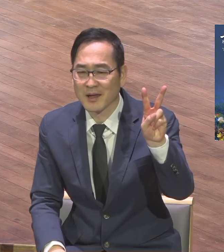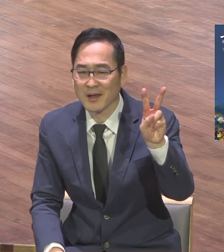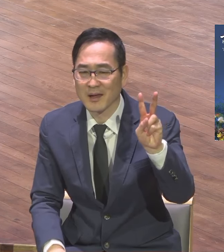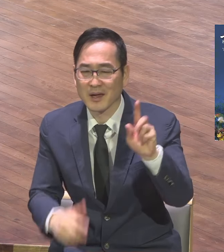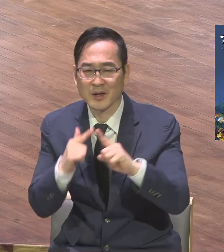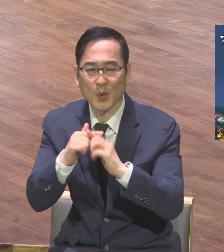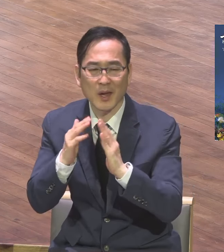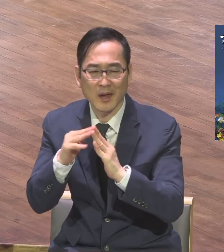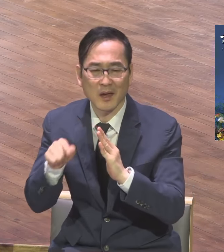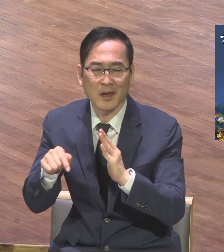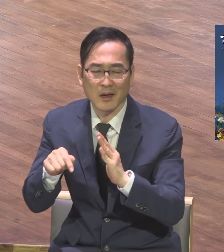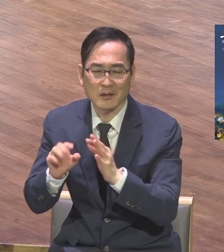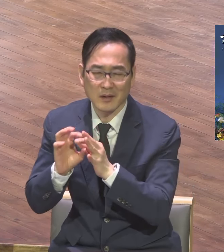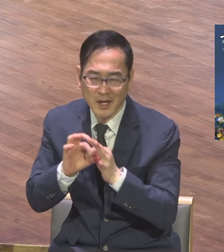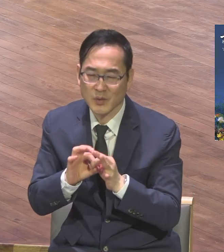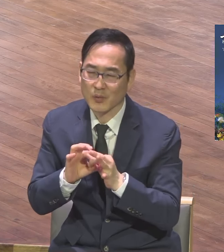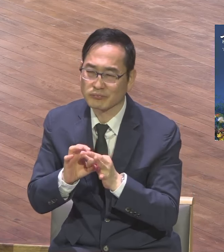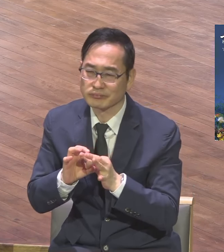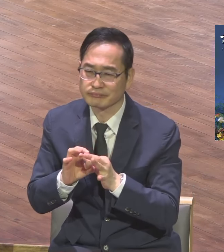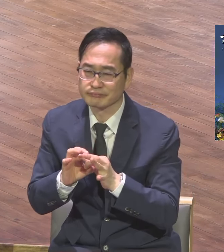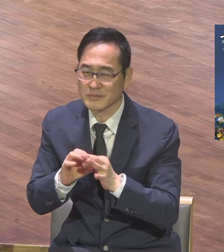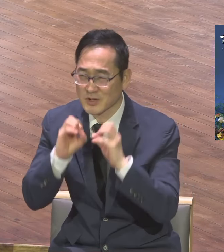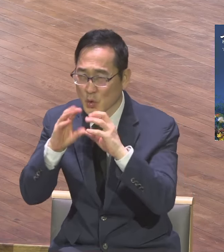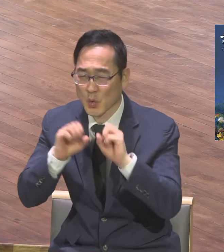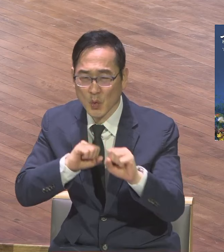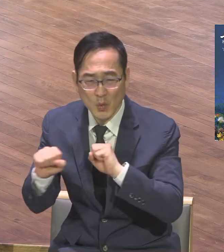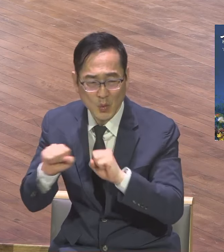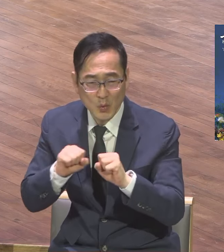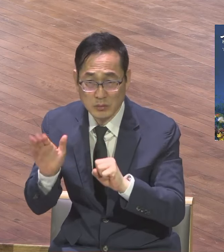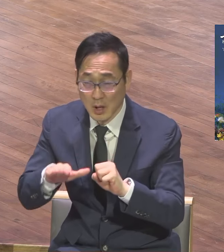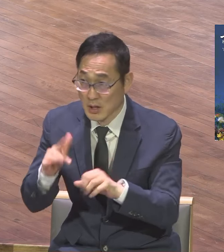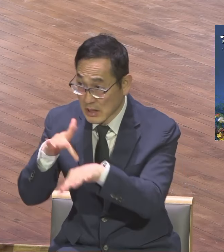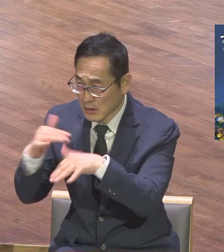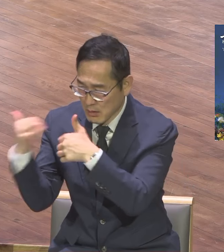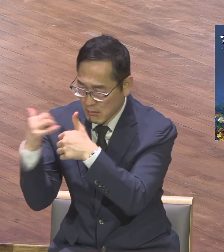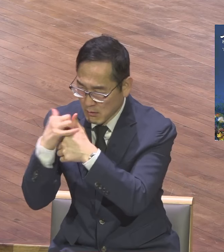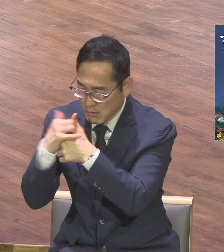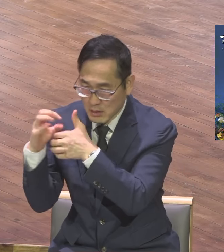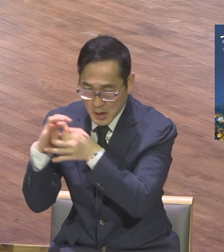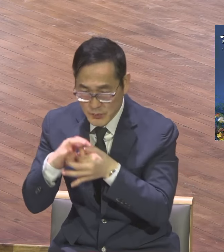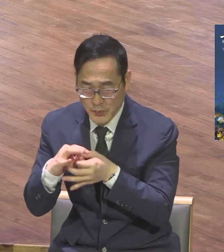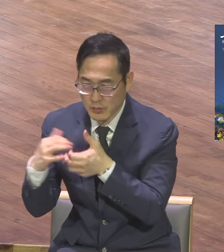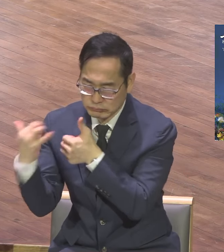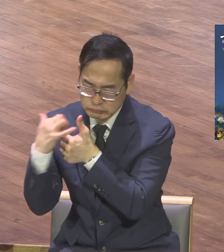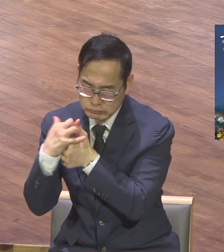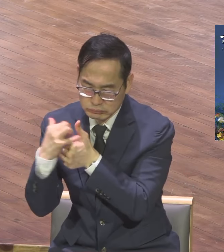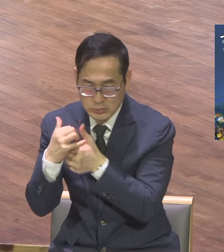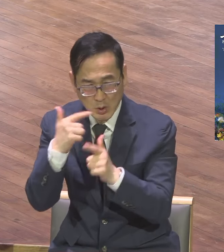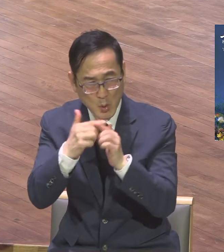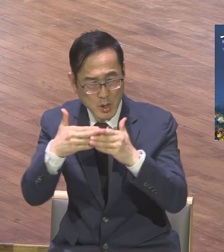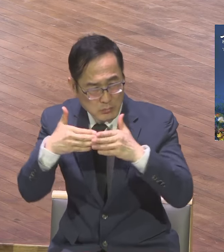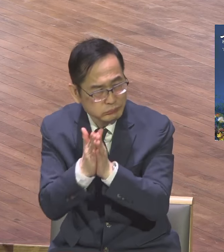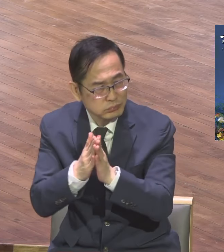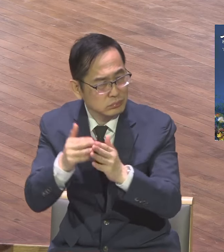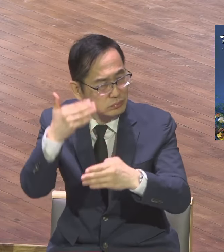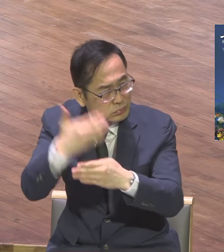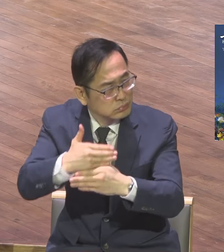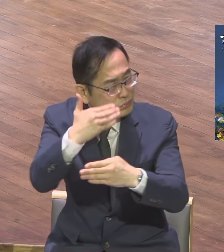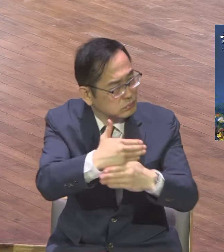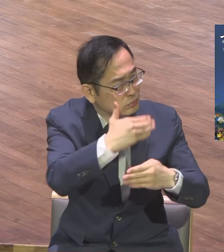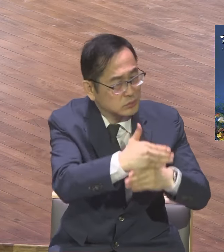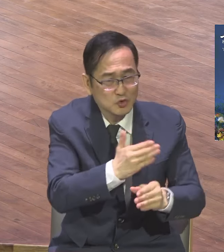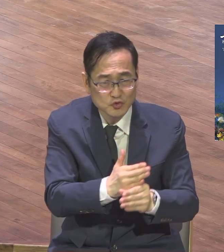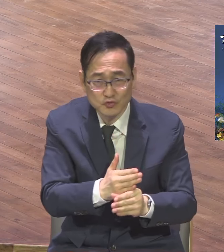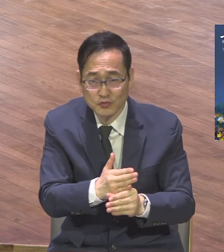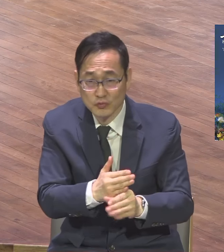남아있어요. 이것도 지금 계속 공격을 해가지고 문을 닫아가고 있습니다.